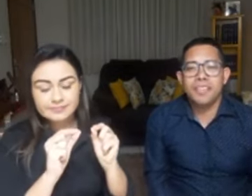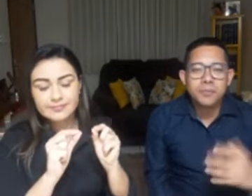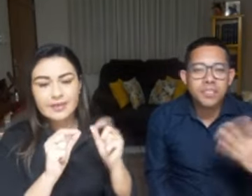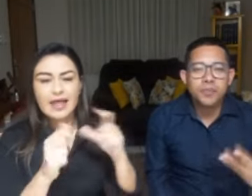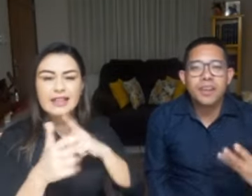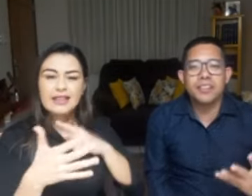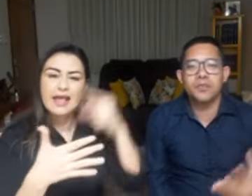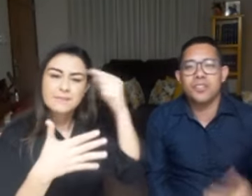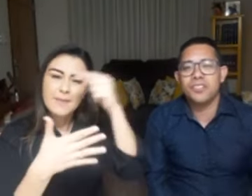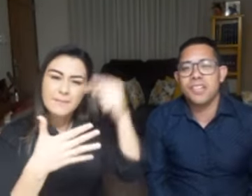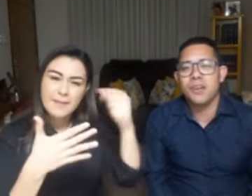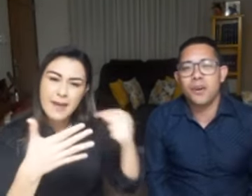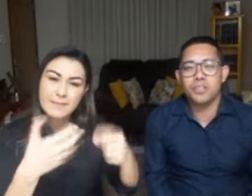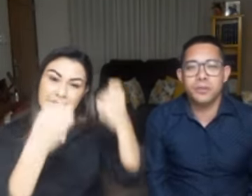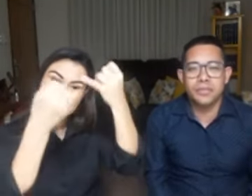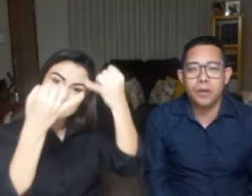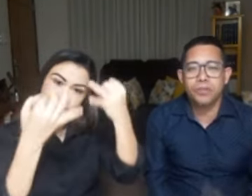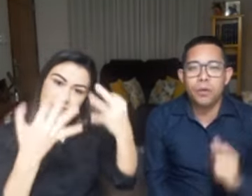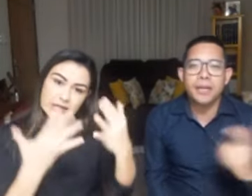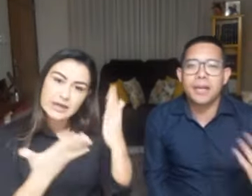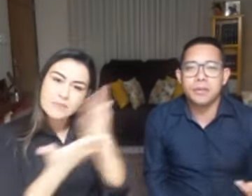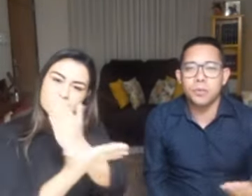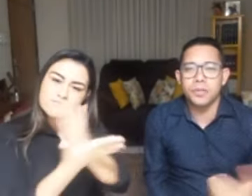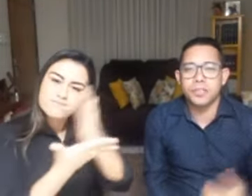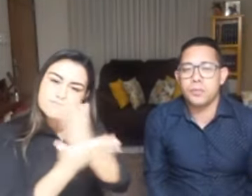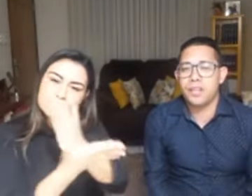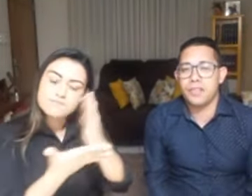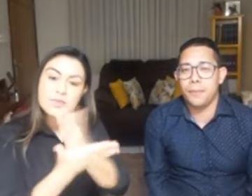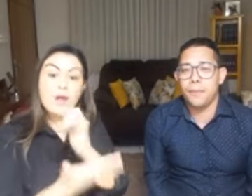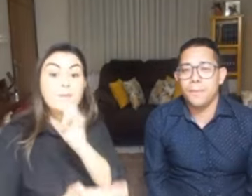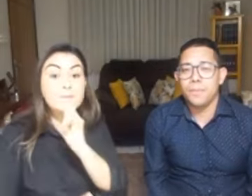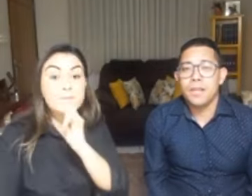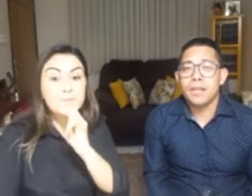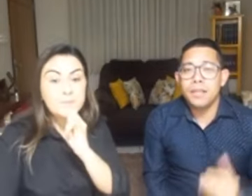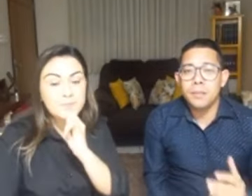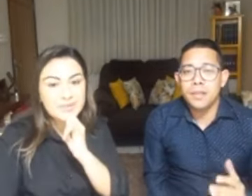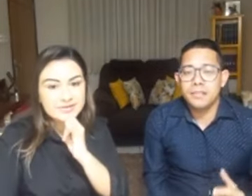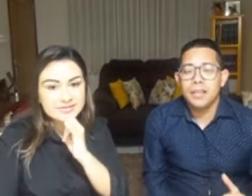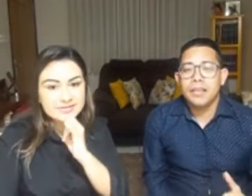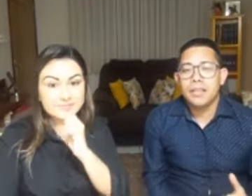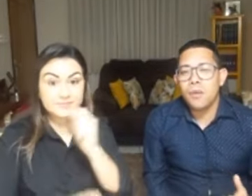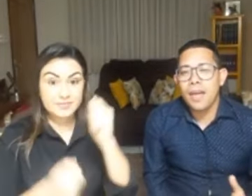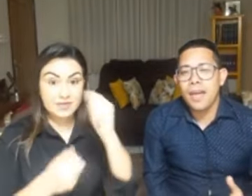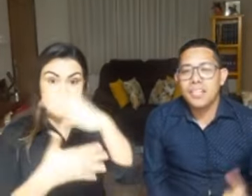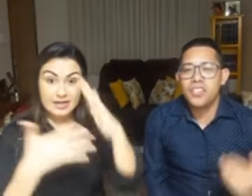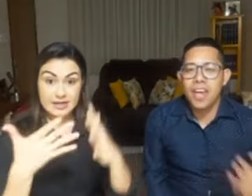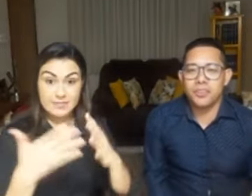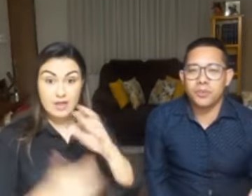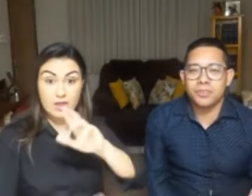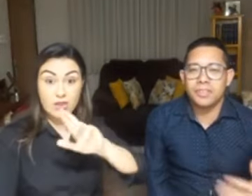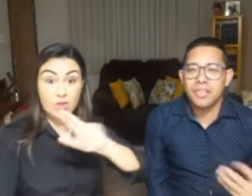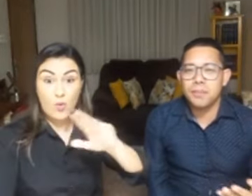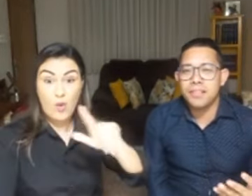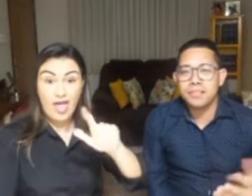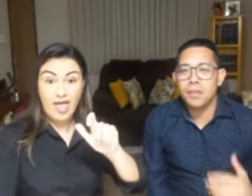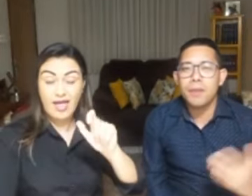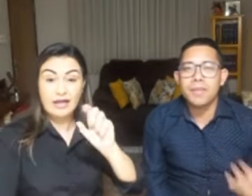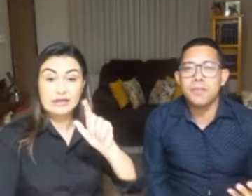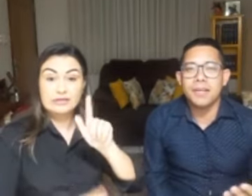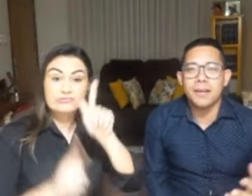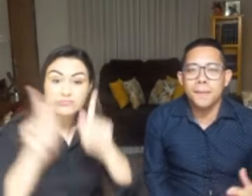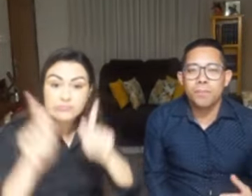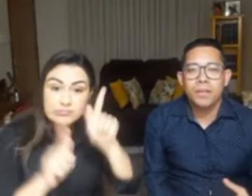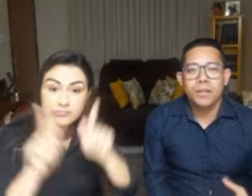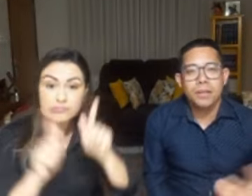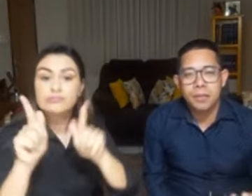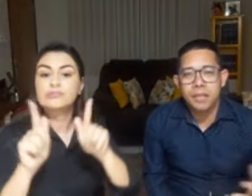algumas desmistificações de estereótipos, né, ou de nomenclaturas. Por exemplo, Libras não é gestos, Libras não é